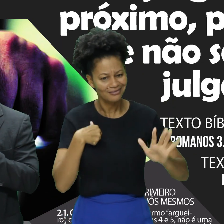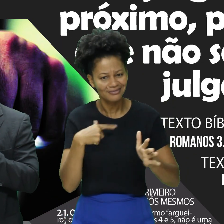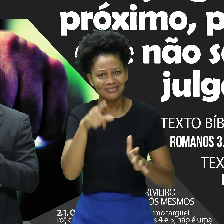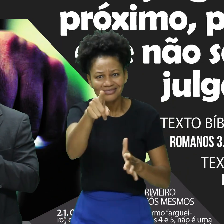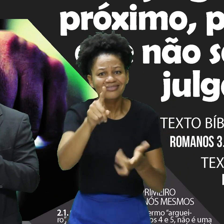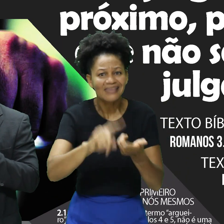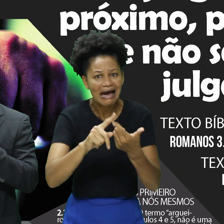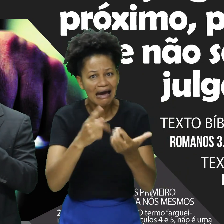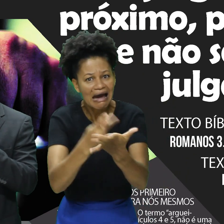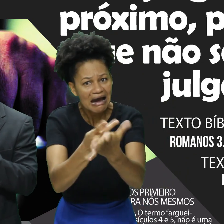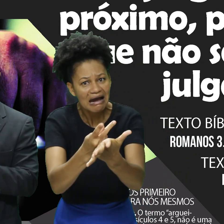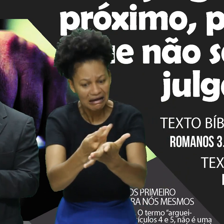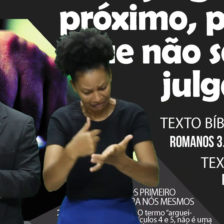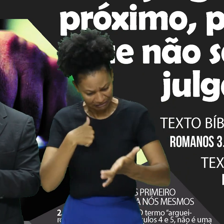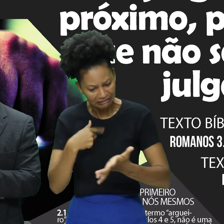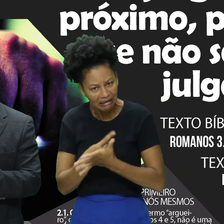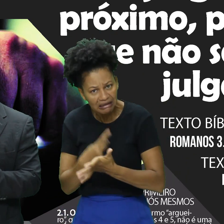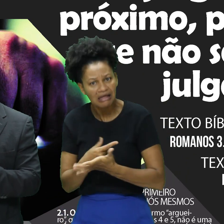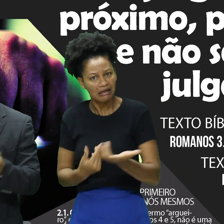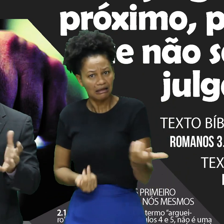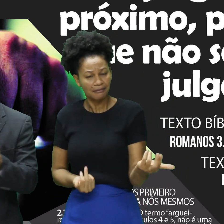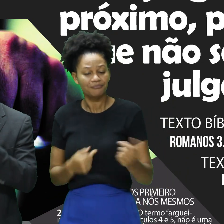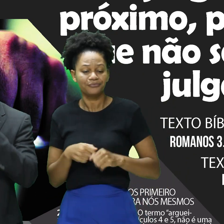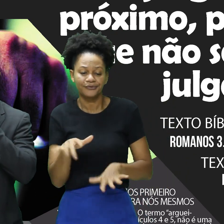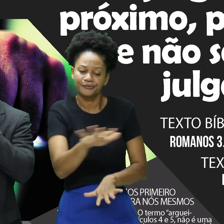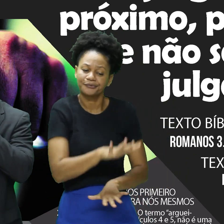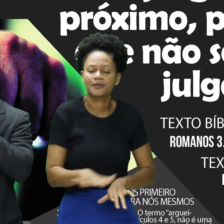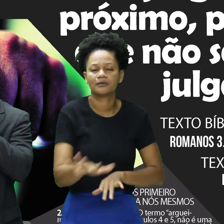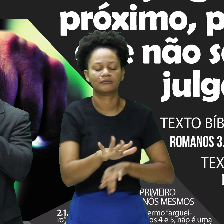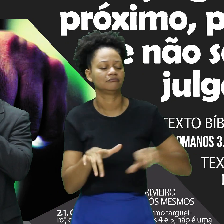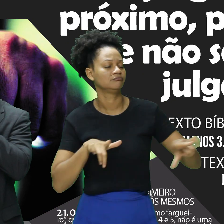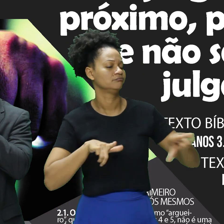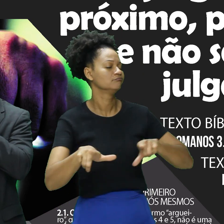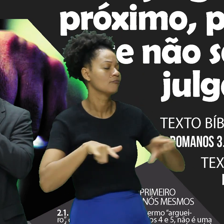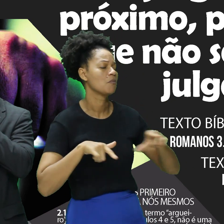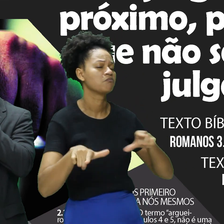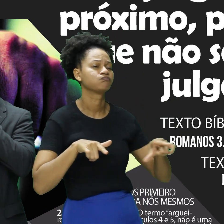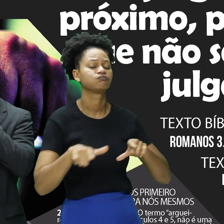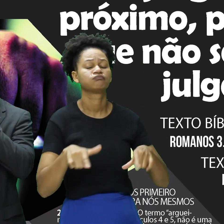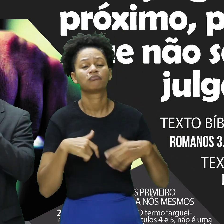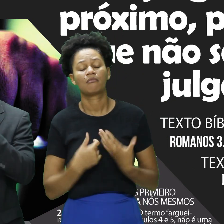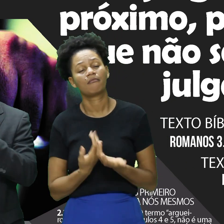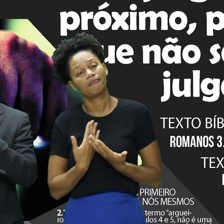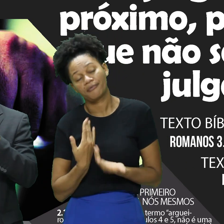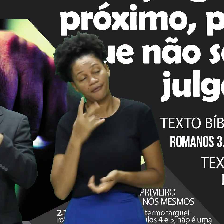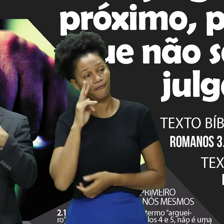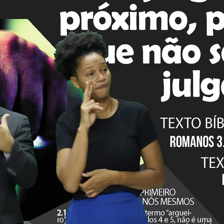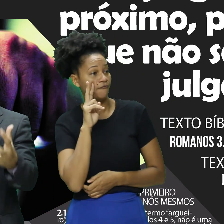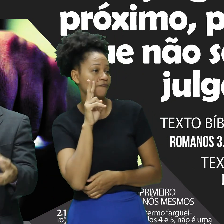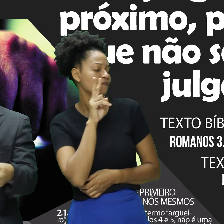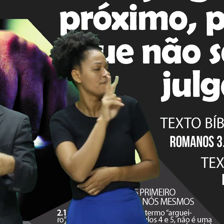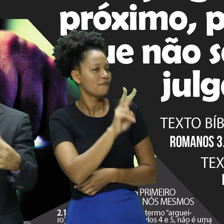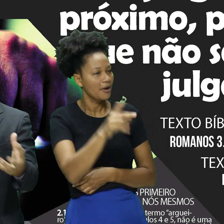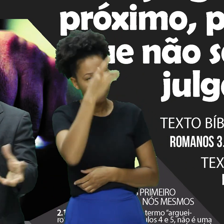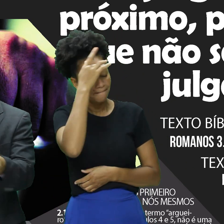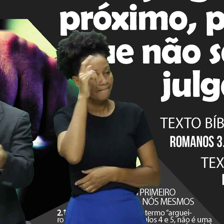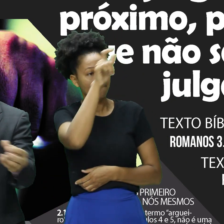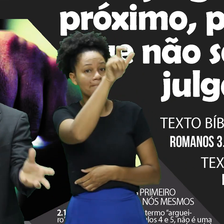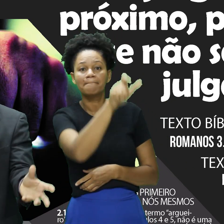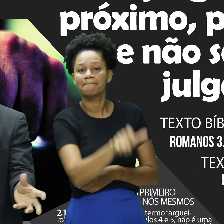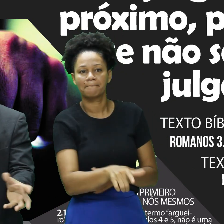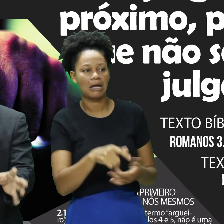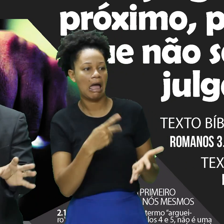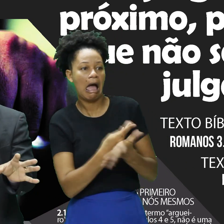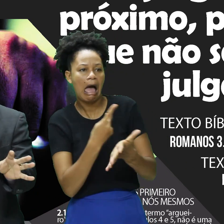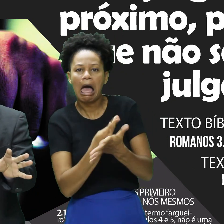erros. Se eu estou em meu ambiente de trabalho e de repente eu vejo alguém cometendo